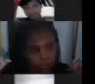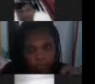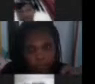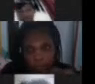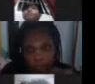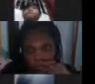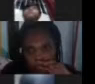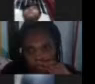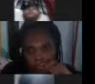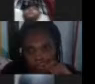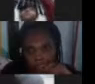Tá.